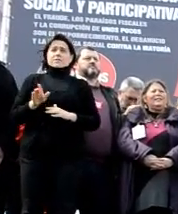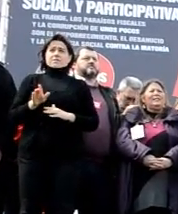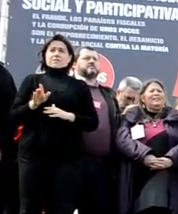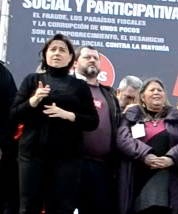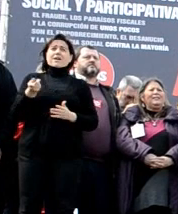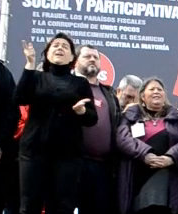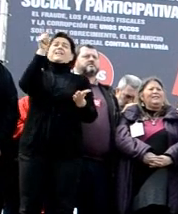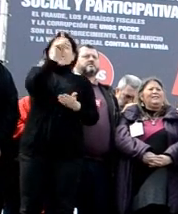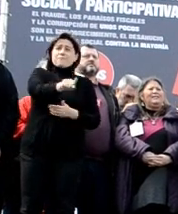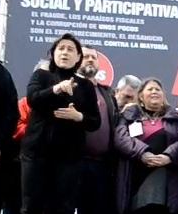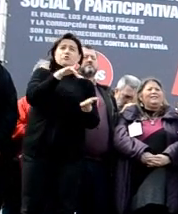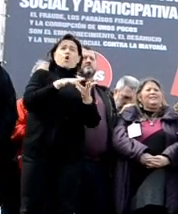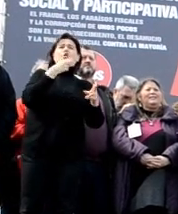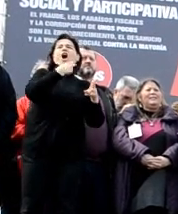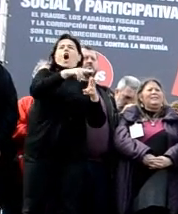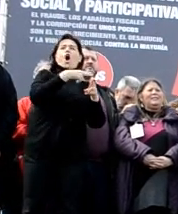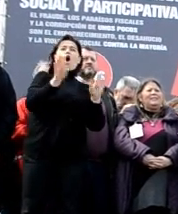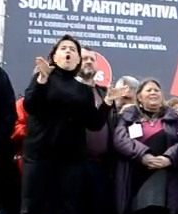partido que nos gobierna.